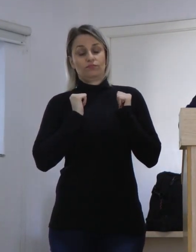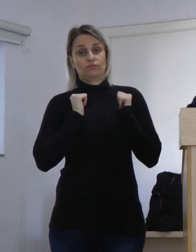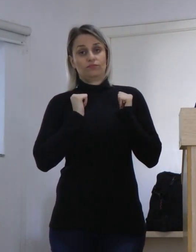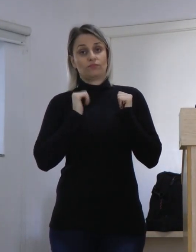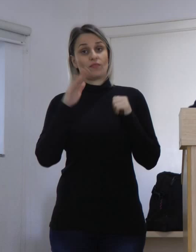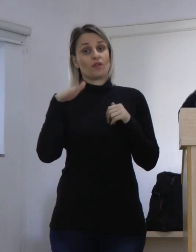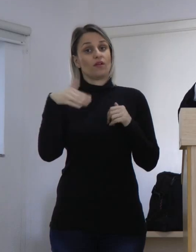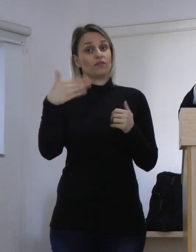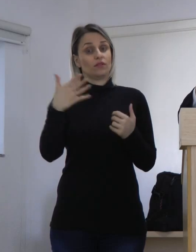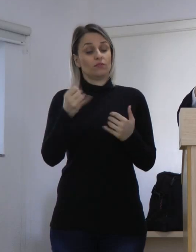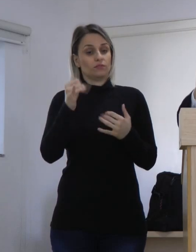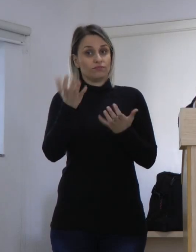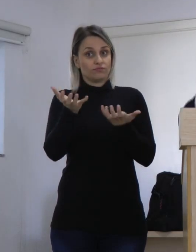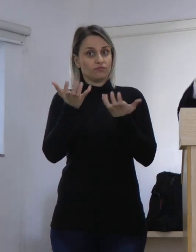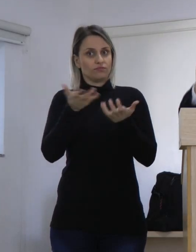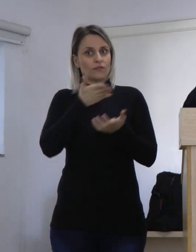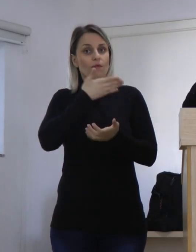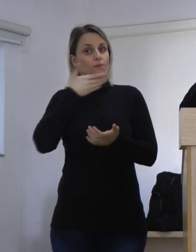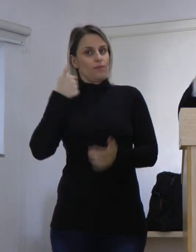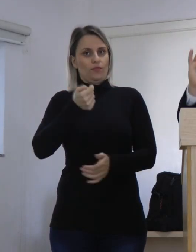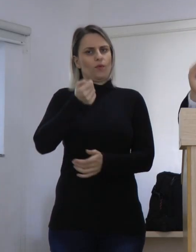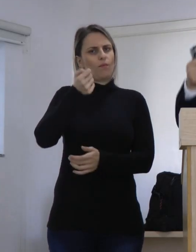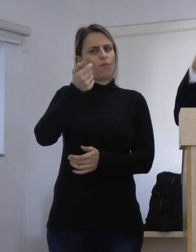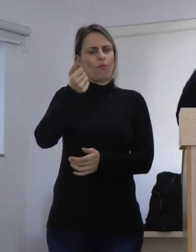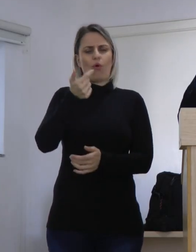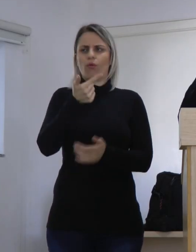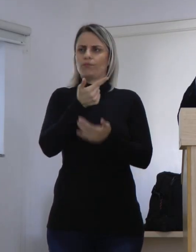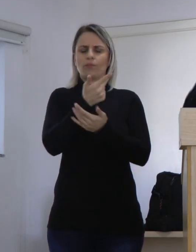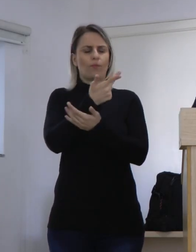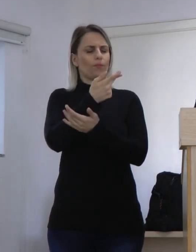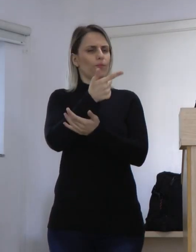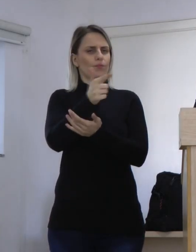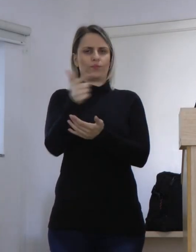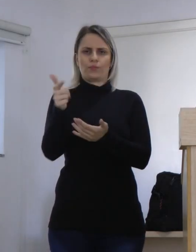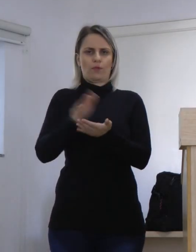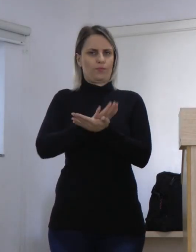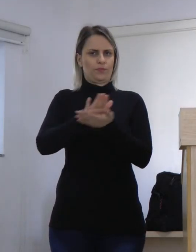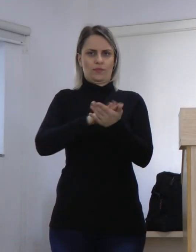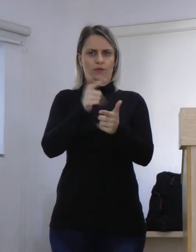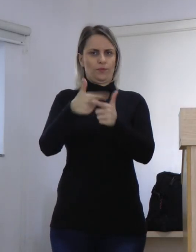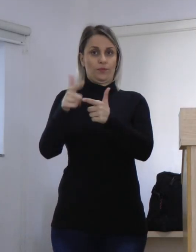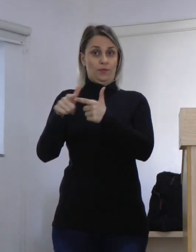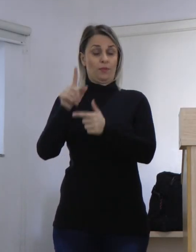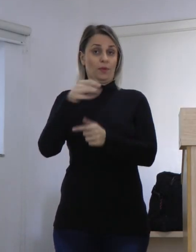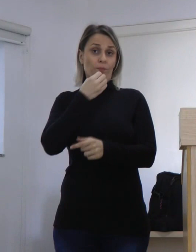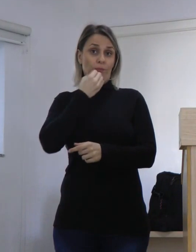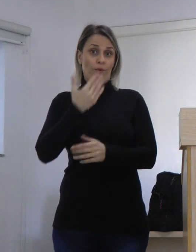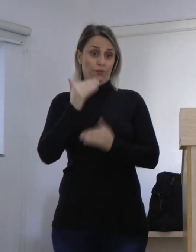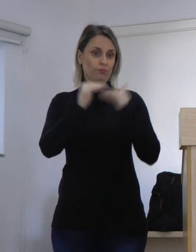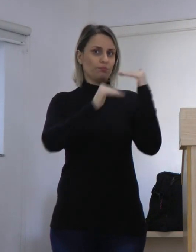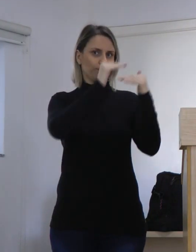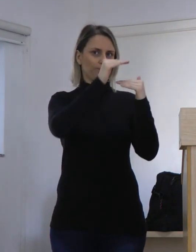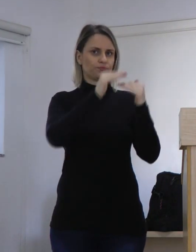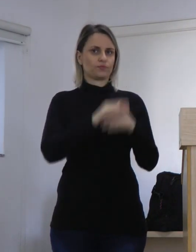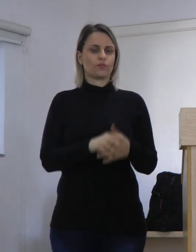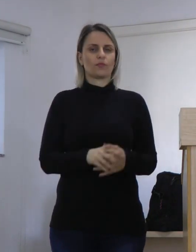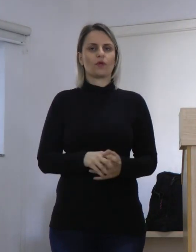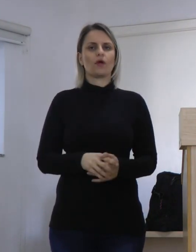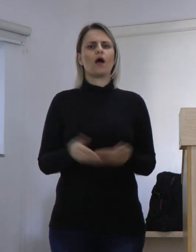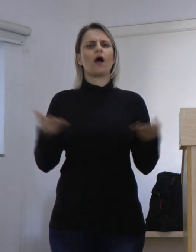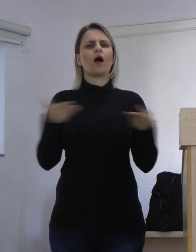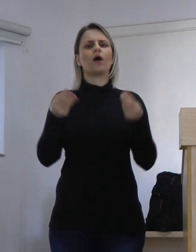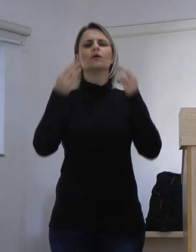Então, a gente querer melhorar um pouquinho, mas não tem nenhum problema. É útil para o progresso. E qual é a missão dos espíritos? Vocês